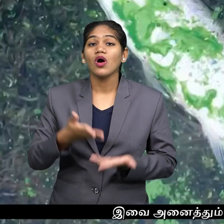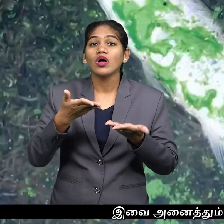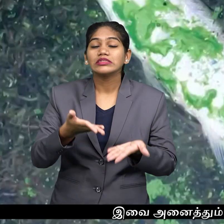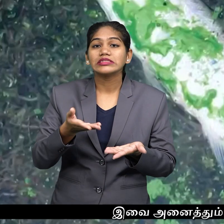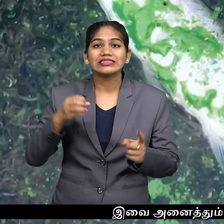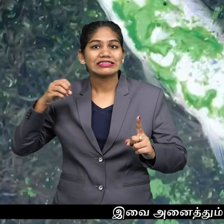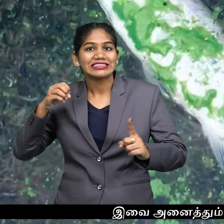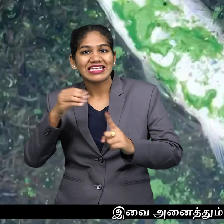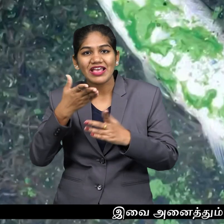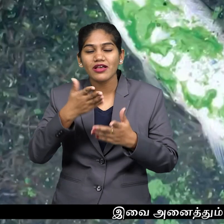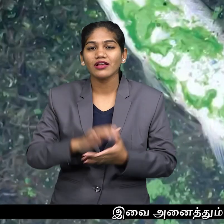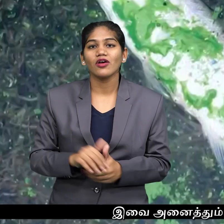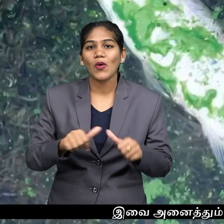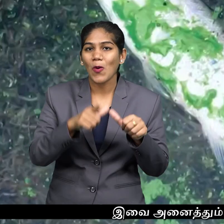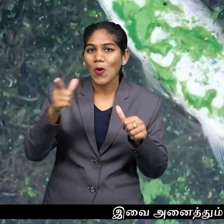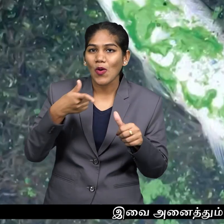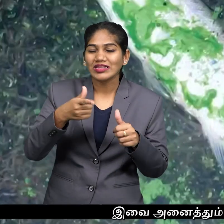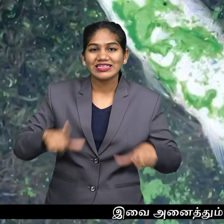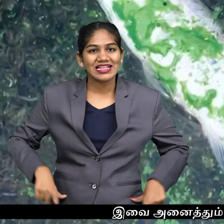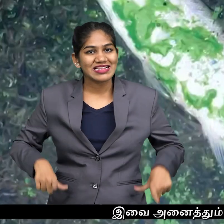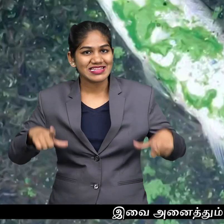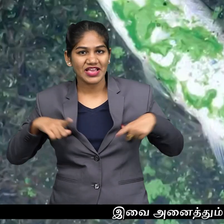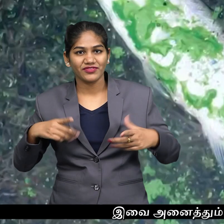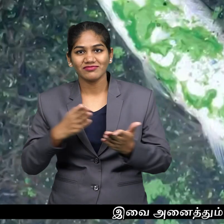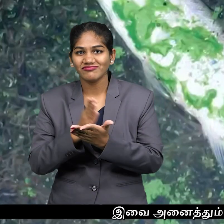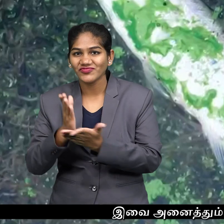இவை அனைத்தும் இந்த நீர்நிலைகளில் காணப்படும்